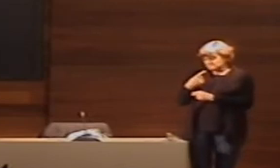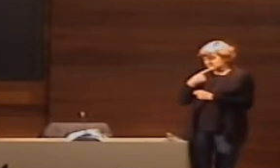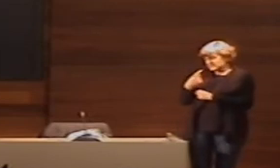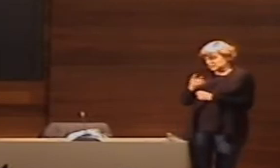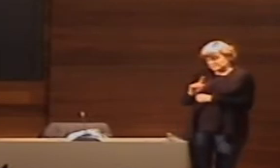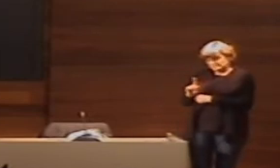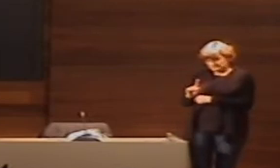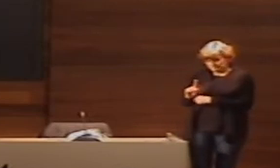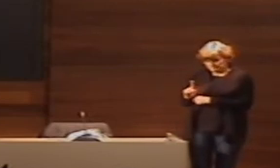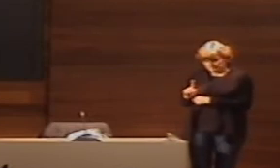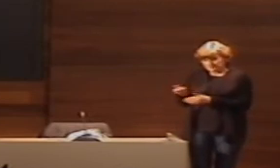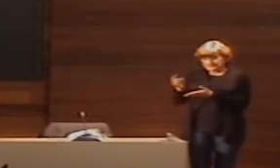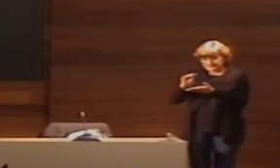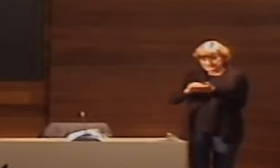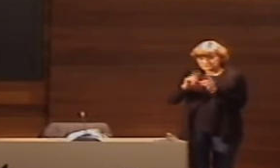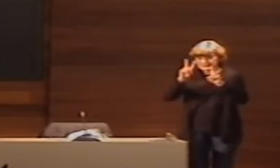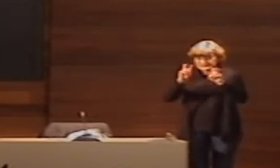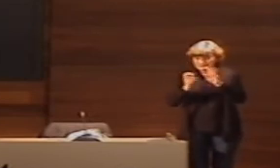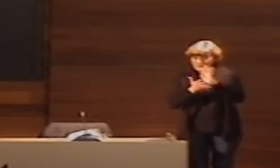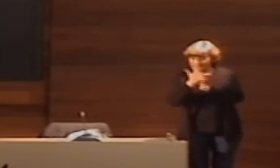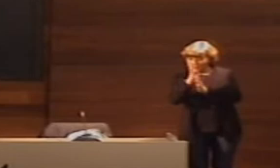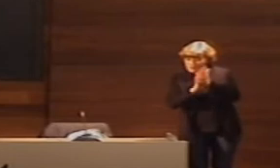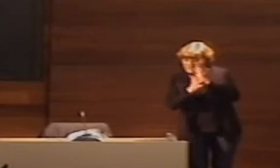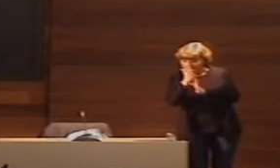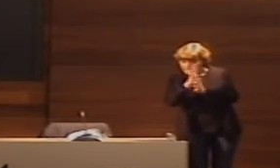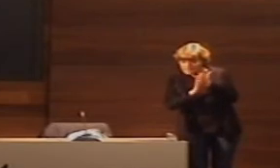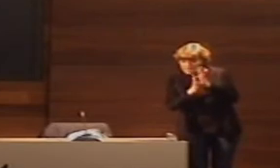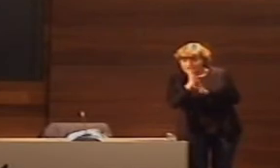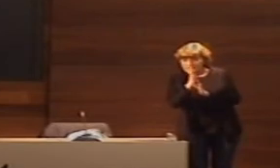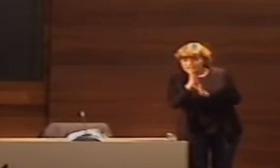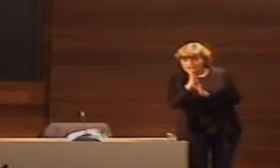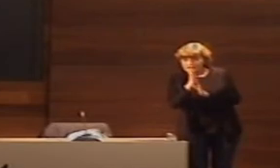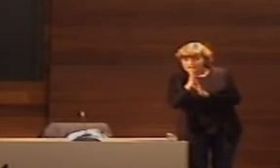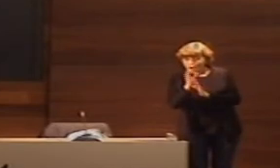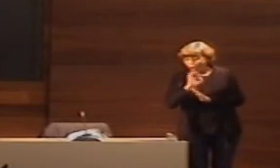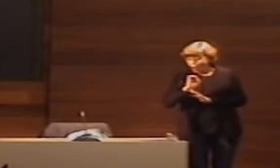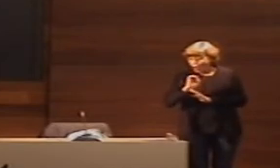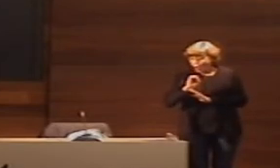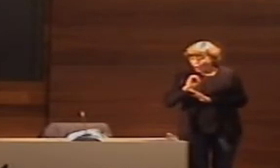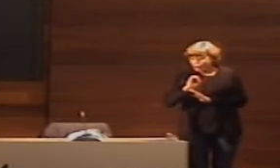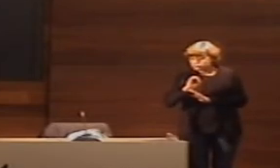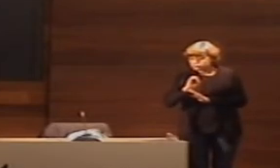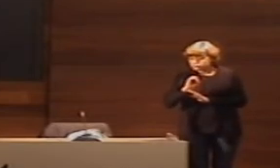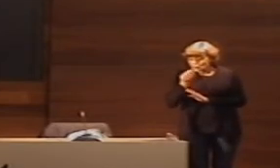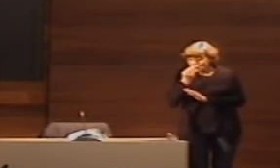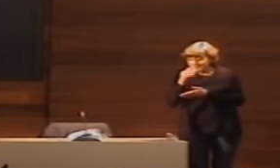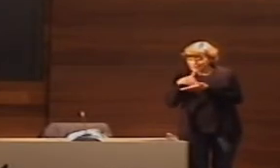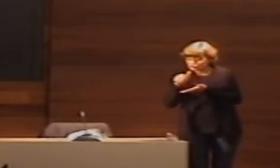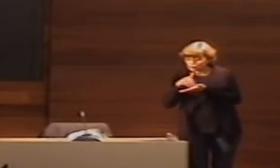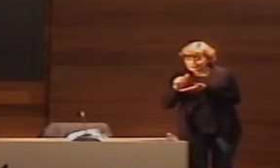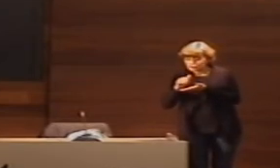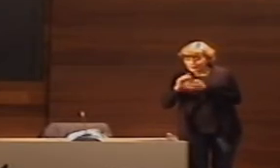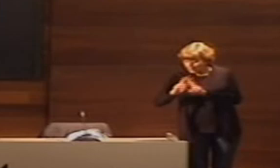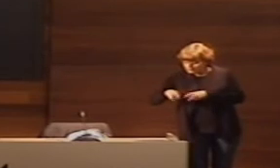importante. Y también a la hora de incinerar o a la hora de compostar, por ejemplo, yo quisiera saber cuál es